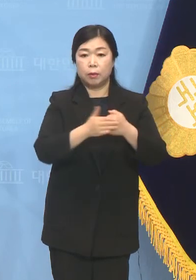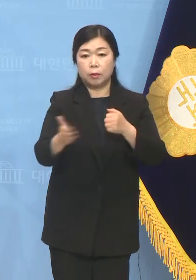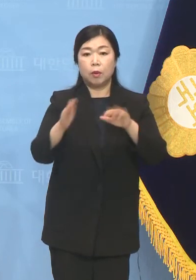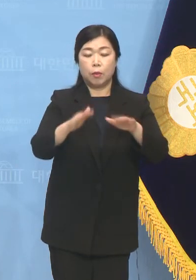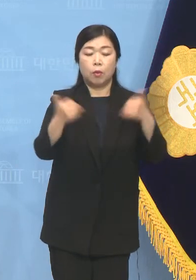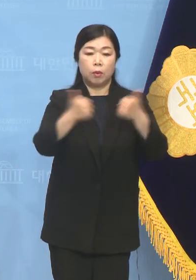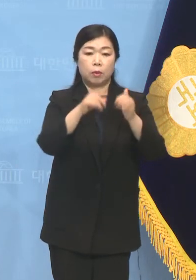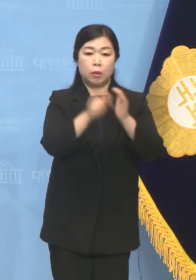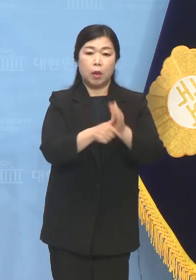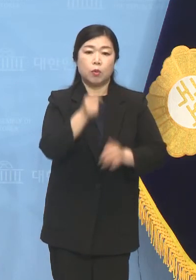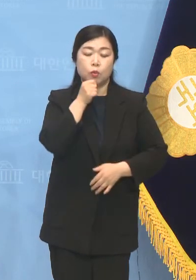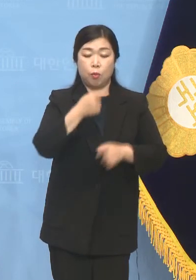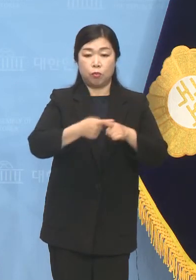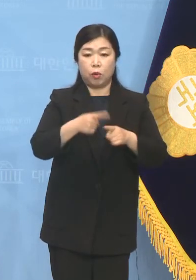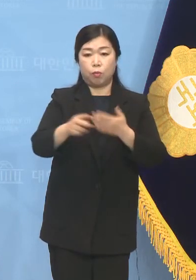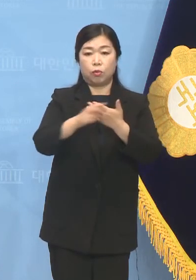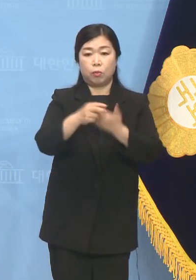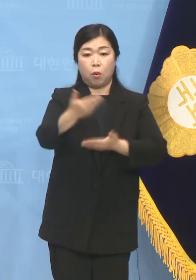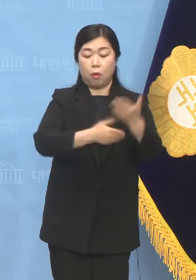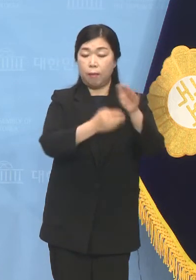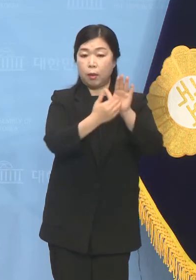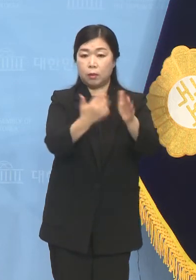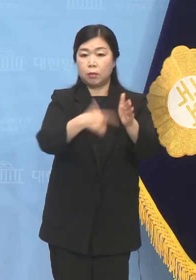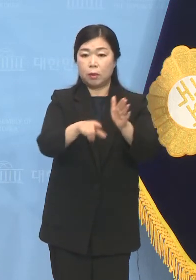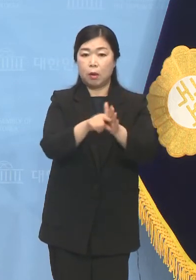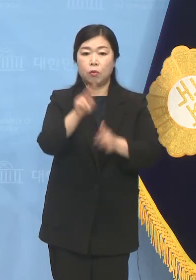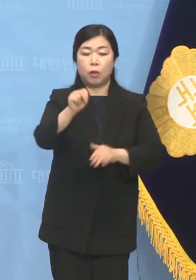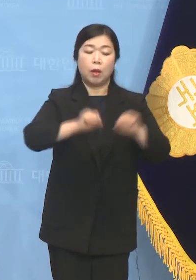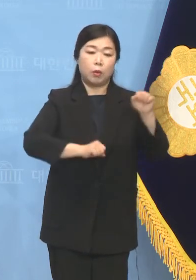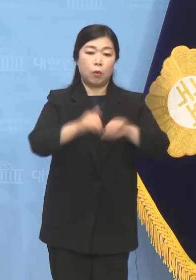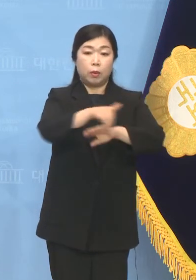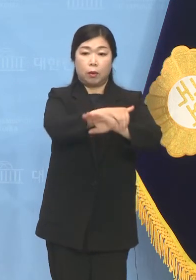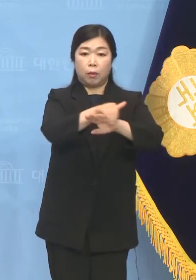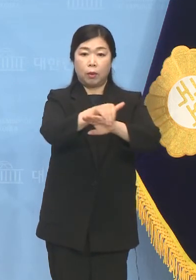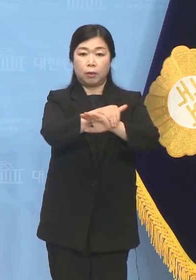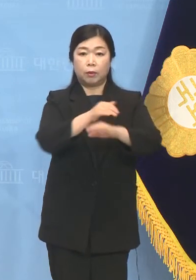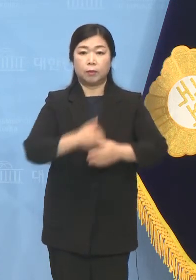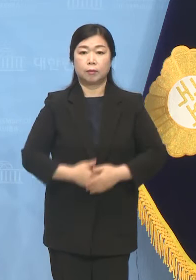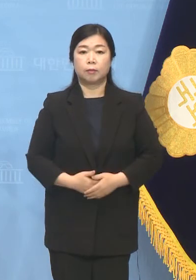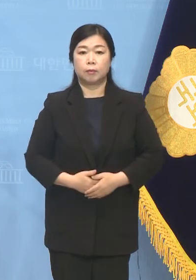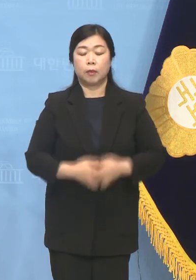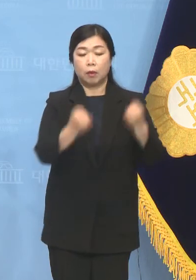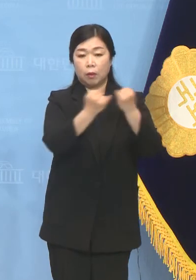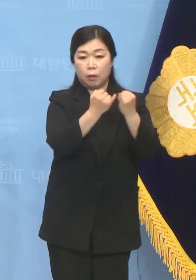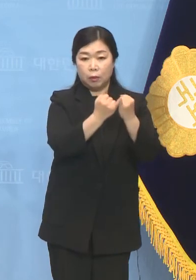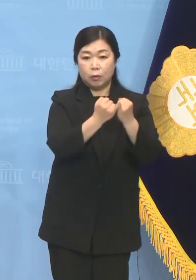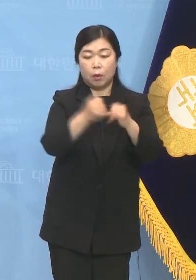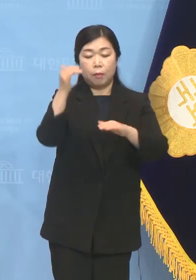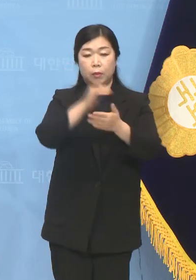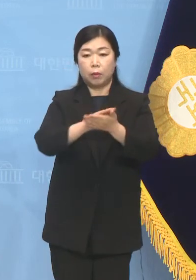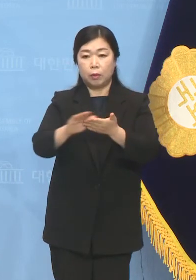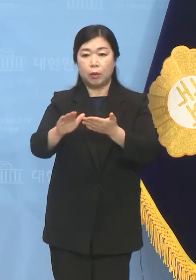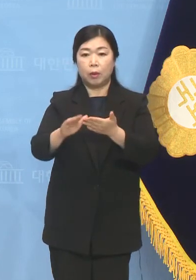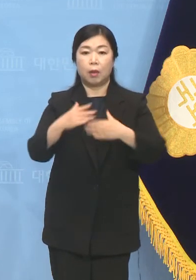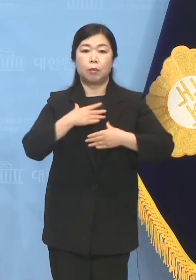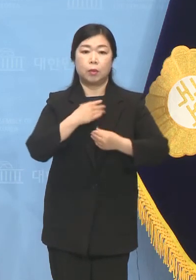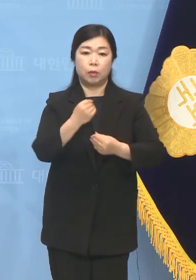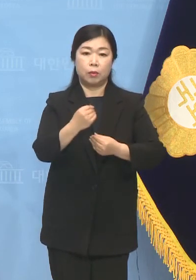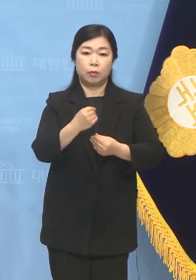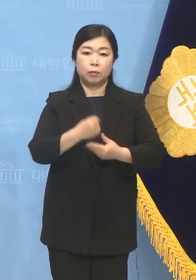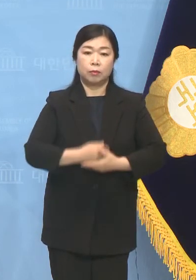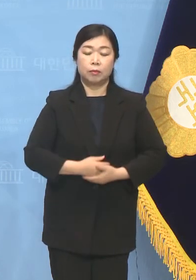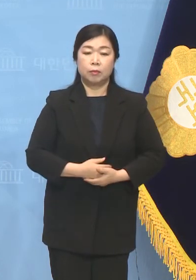회의에서는 소형무기 불법 거래 방지를 위한 유엔 행동 계획, 여성, 평화,